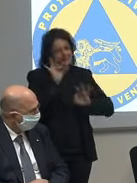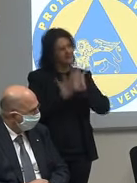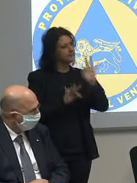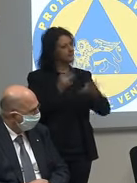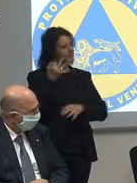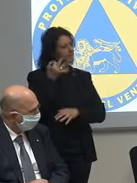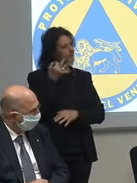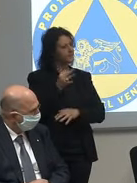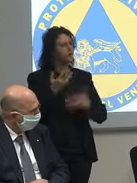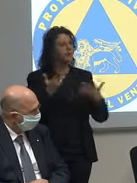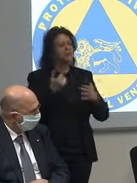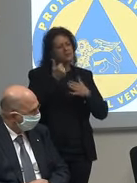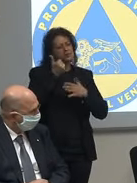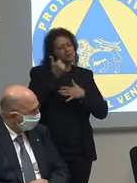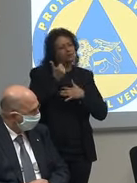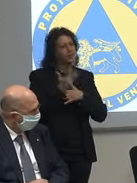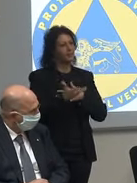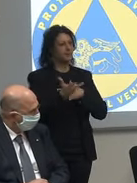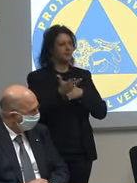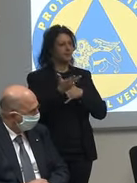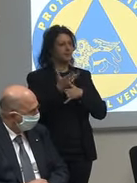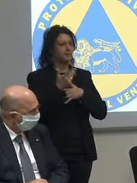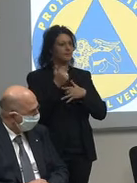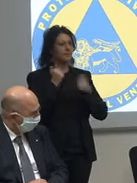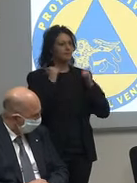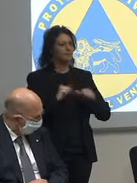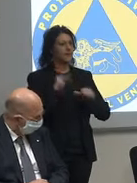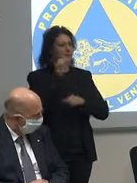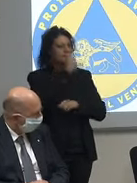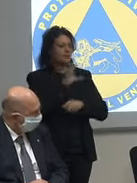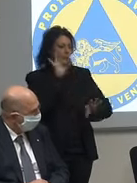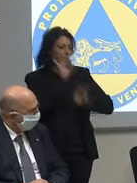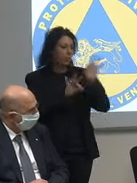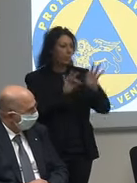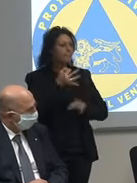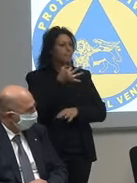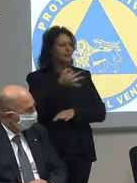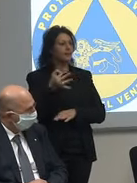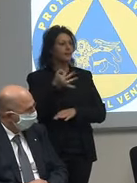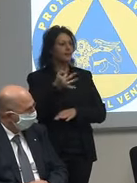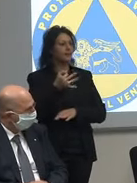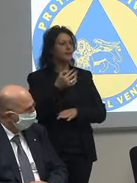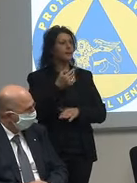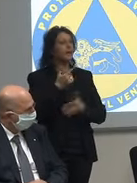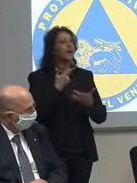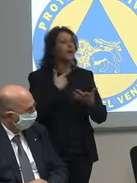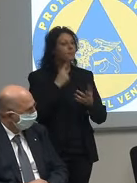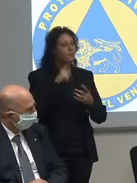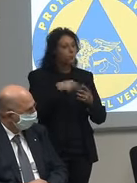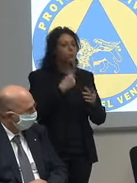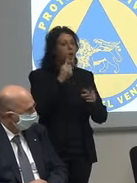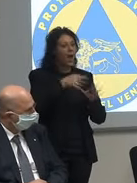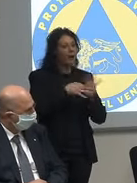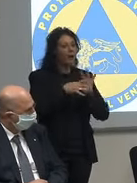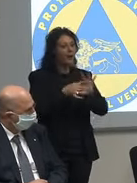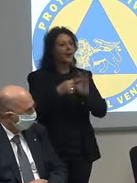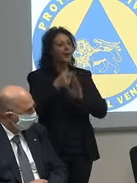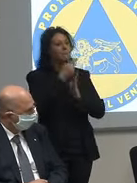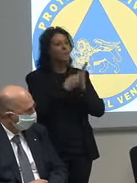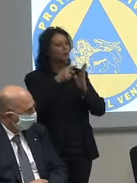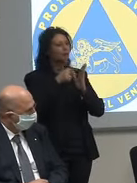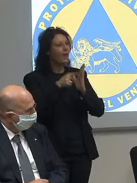centinaia di cittadini veneti è riuscito anche a rispettare l'impegno che si era preso, beh, io credo che